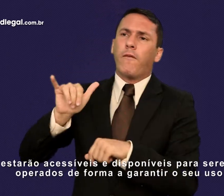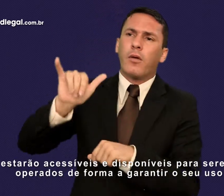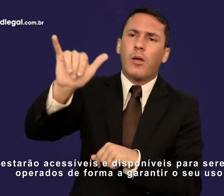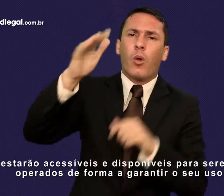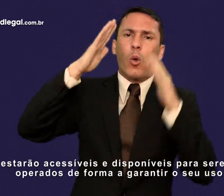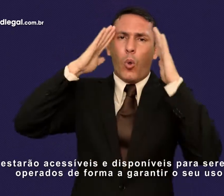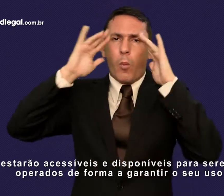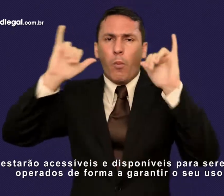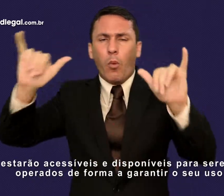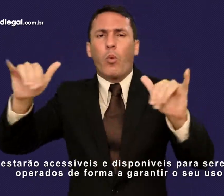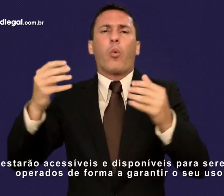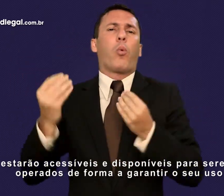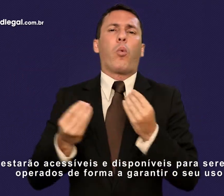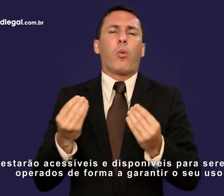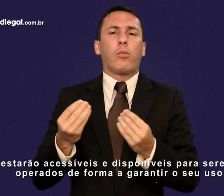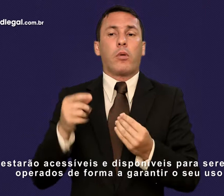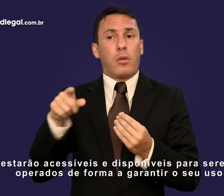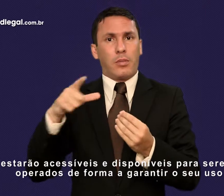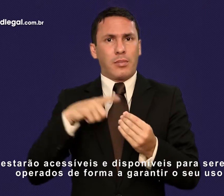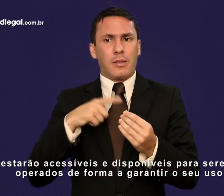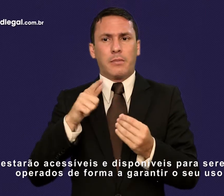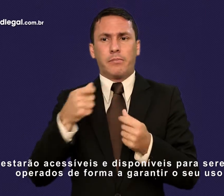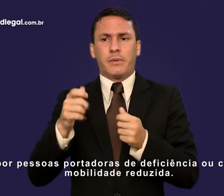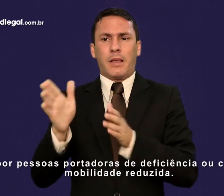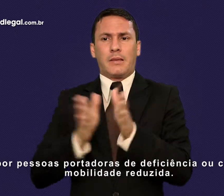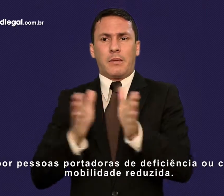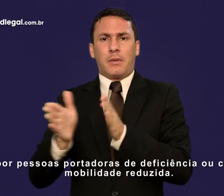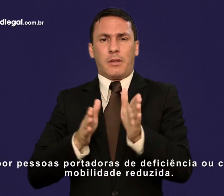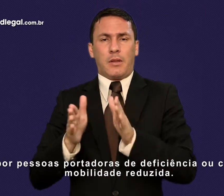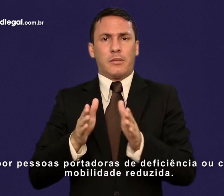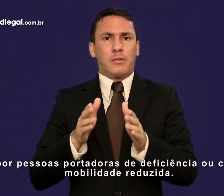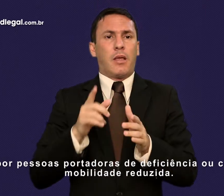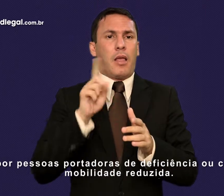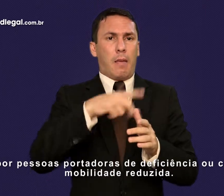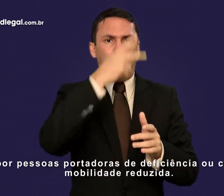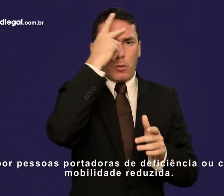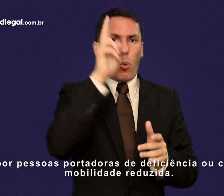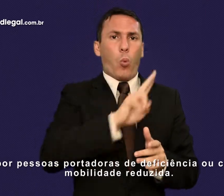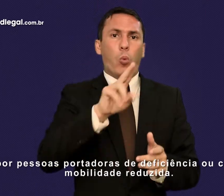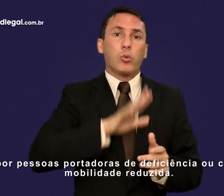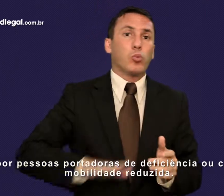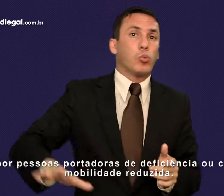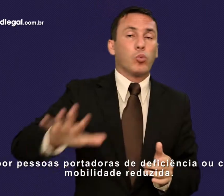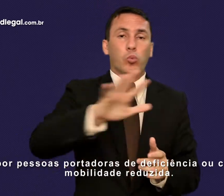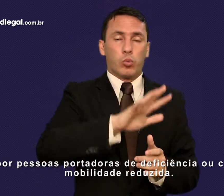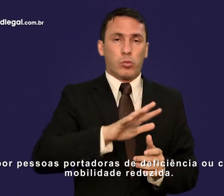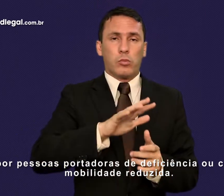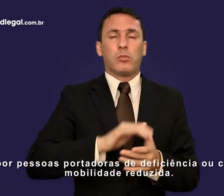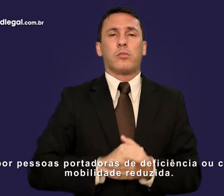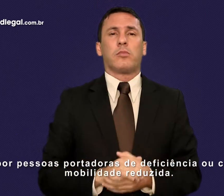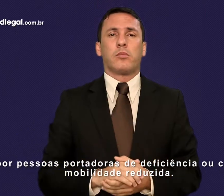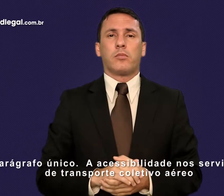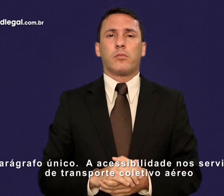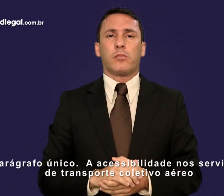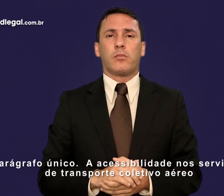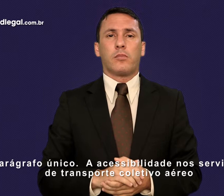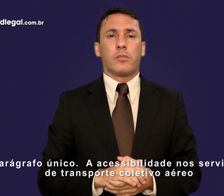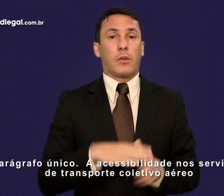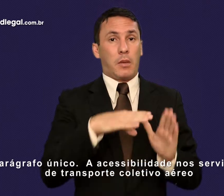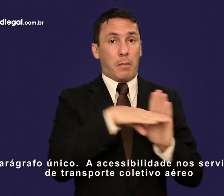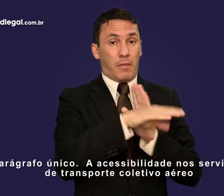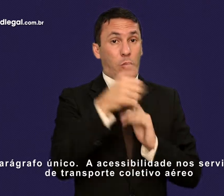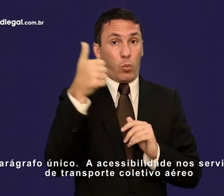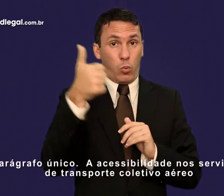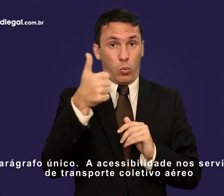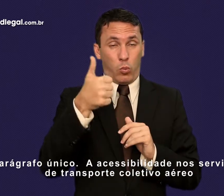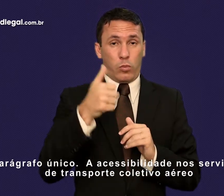acessíveis e disponíveis para serem operados de forma a garantir o seu uso por pessoas portadoras de deficiência ou com mobilidade reduzida. Parágrafo